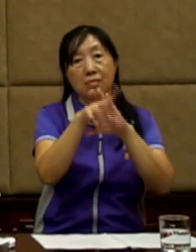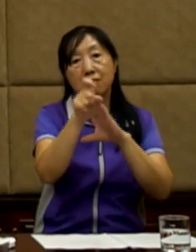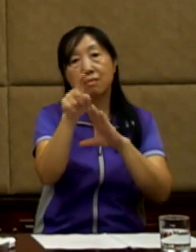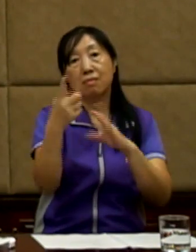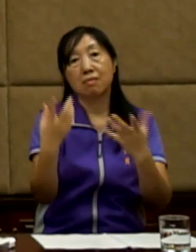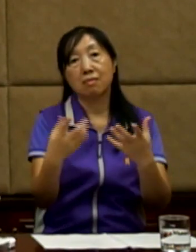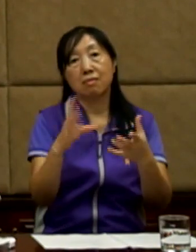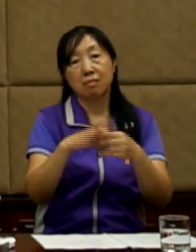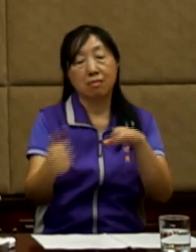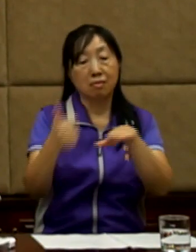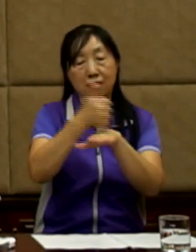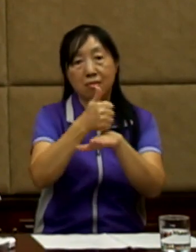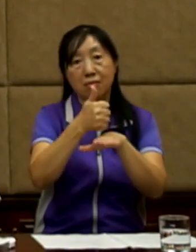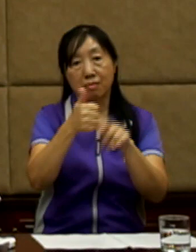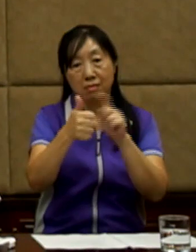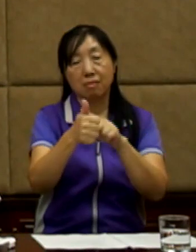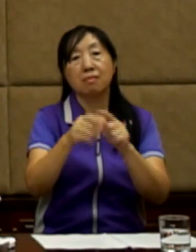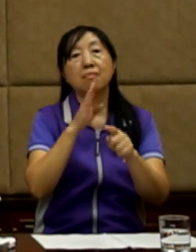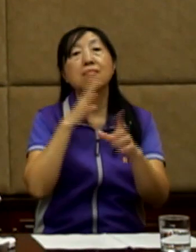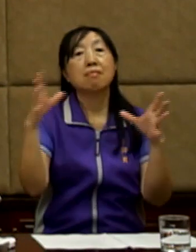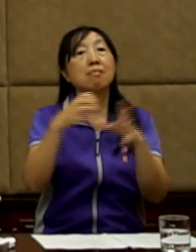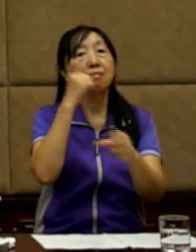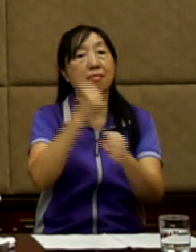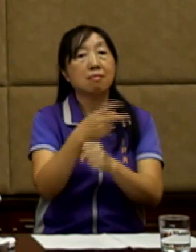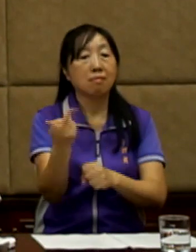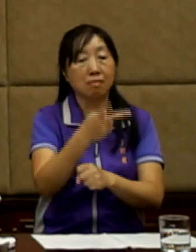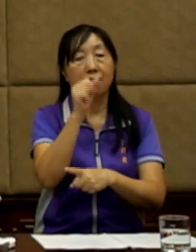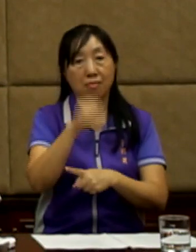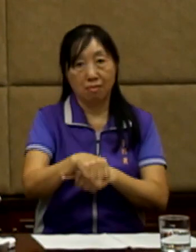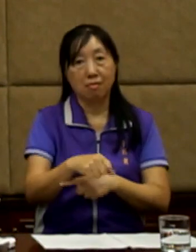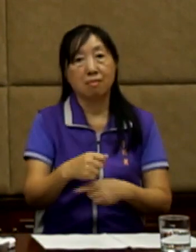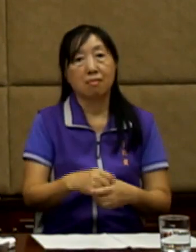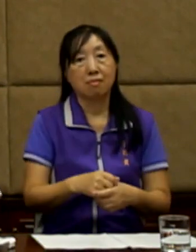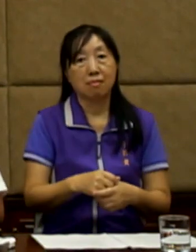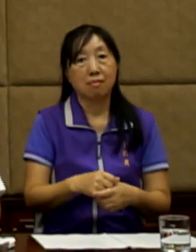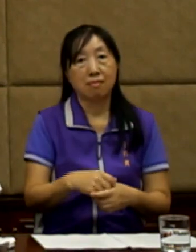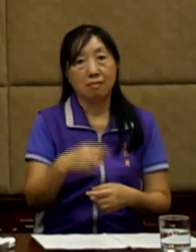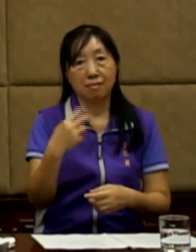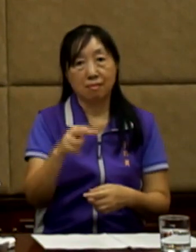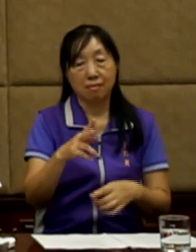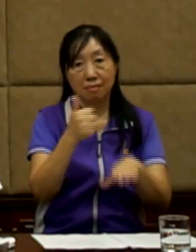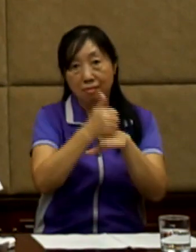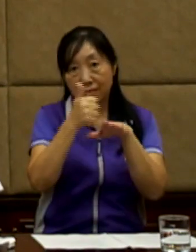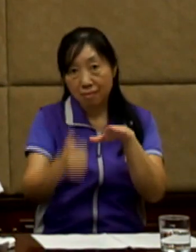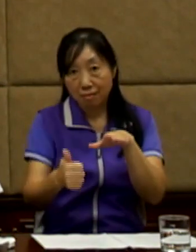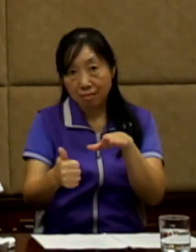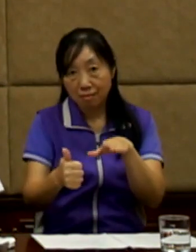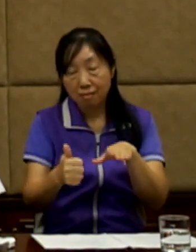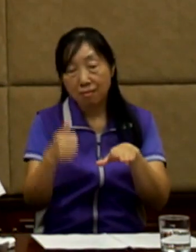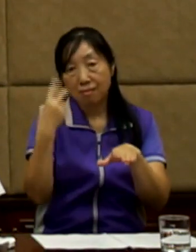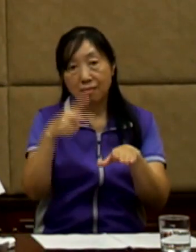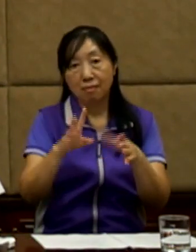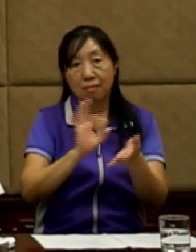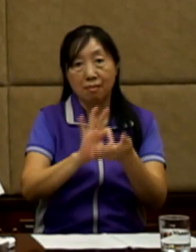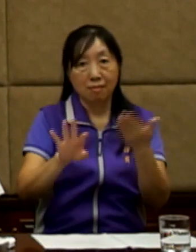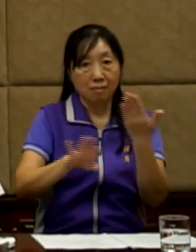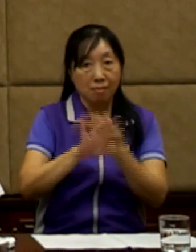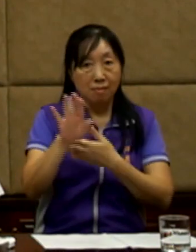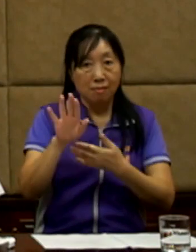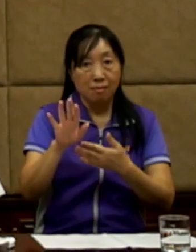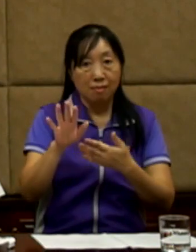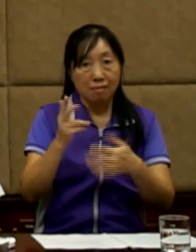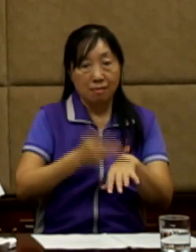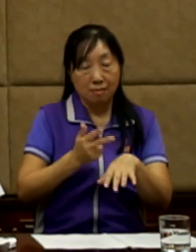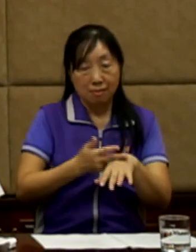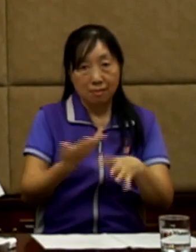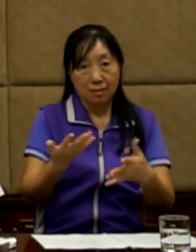做上架的时候，其实他是用合作意愿的。那另外各位可以看到，我们在下架的时候用另外一种方式来书写，就是说，